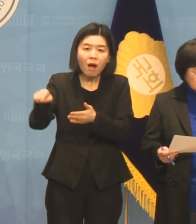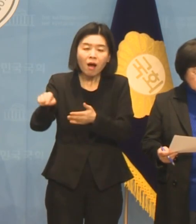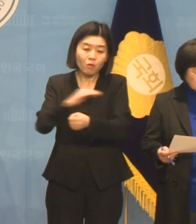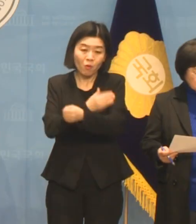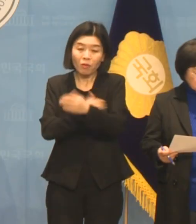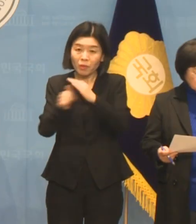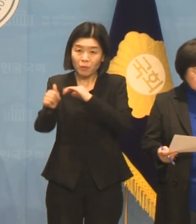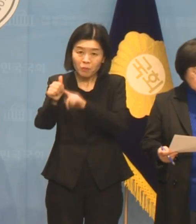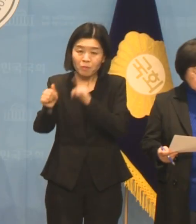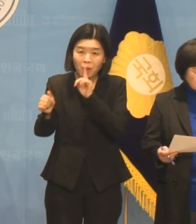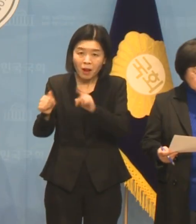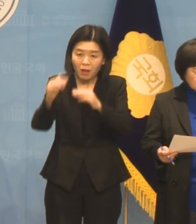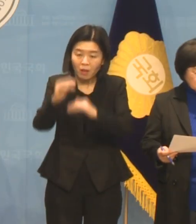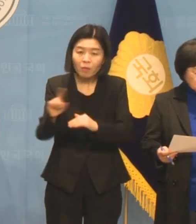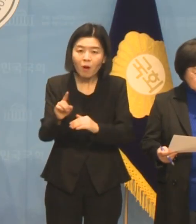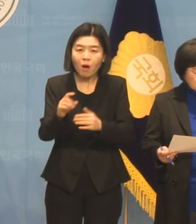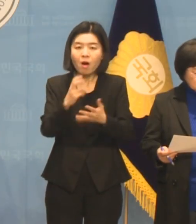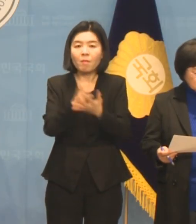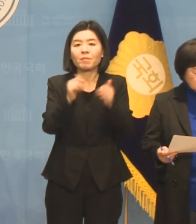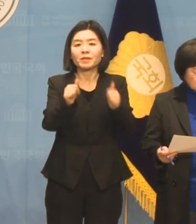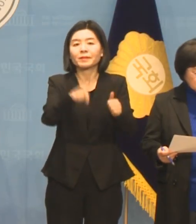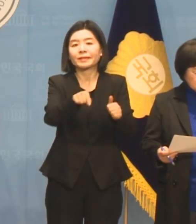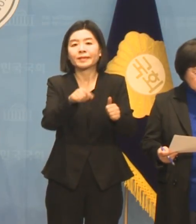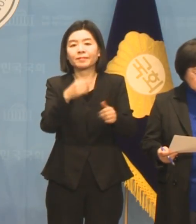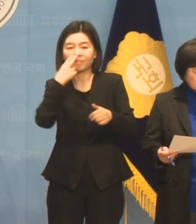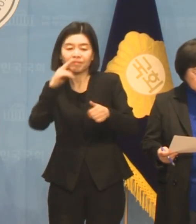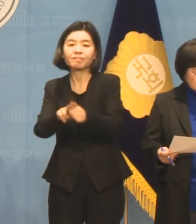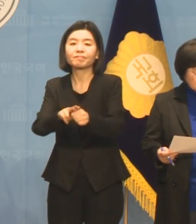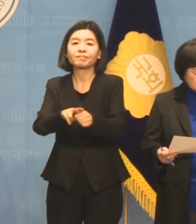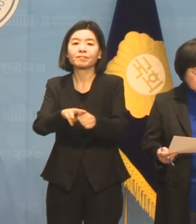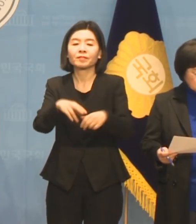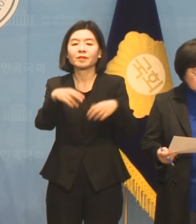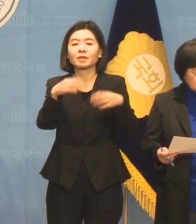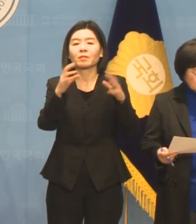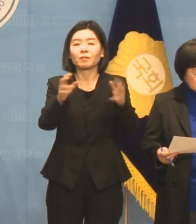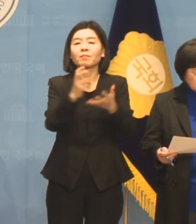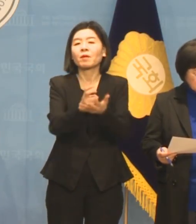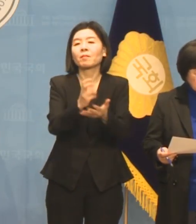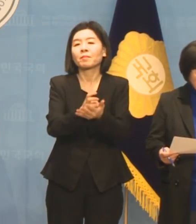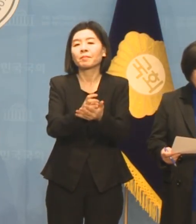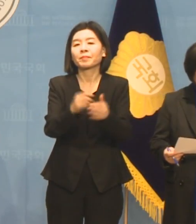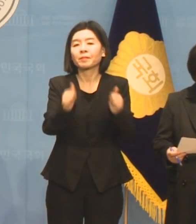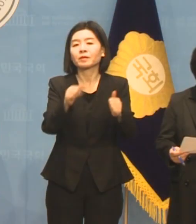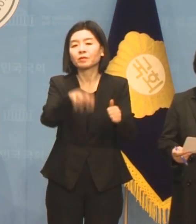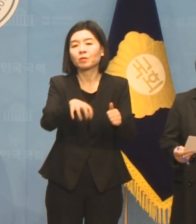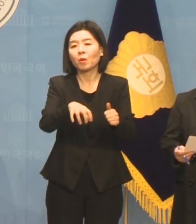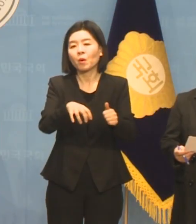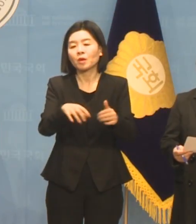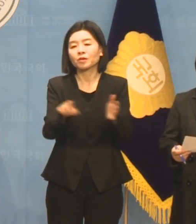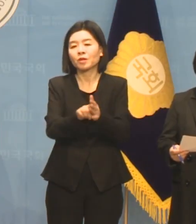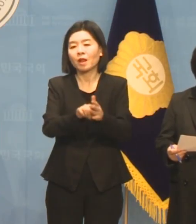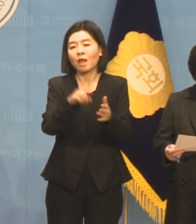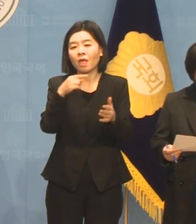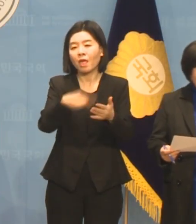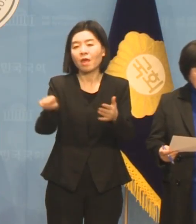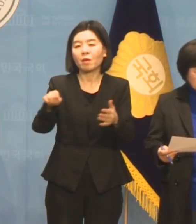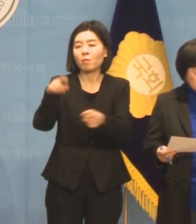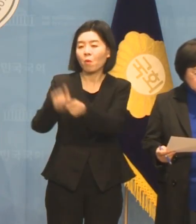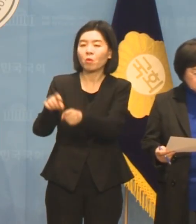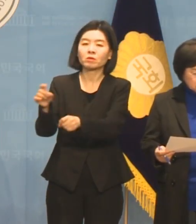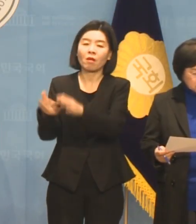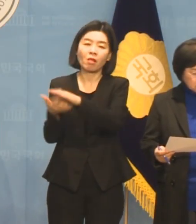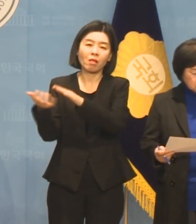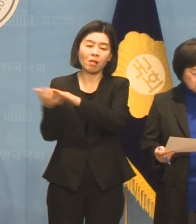해당 발언은 헌법재판소에 대한 모독이자 헌재를 불신하게 만들려는 악의적인 공세입니다. 헌법재판관